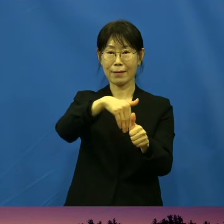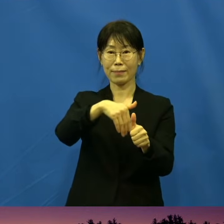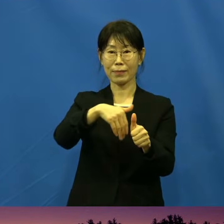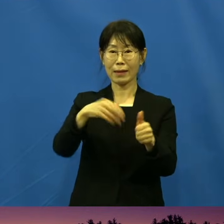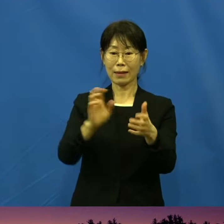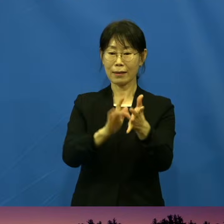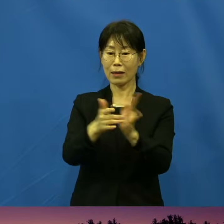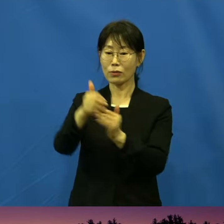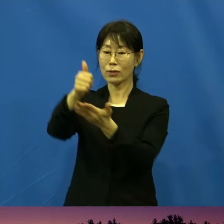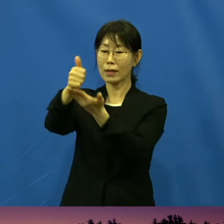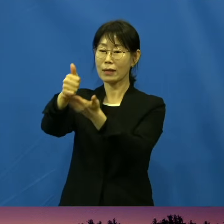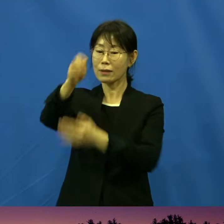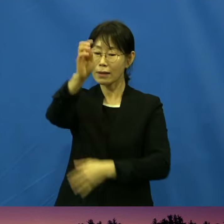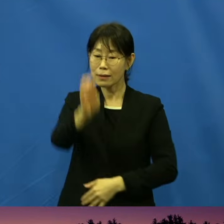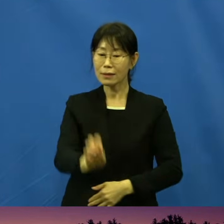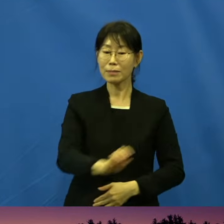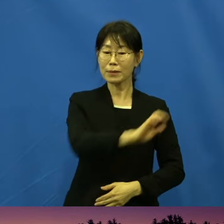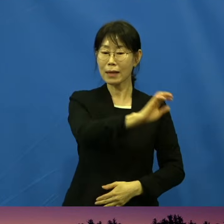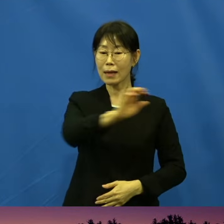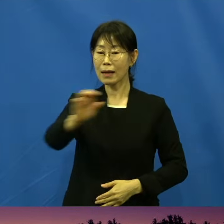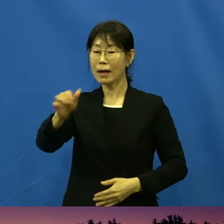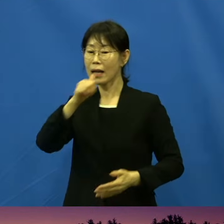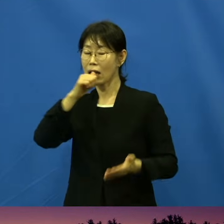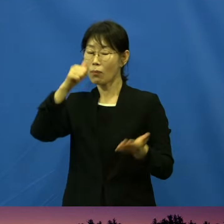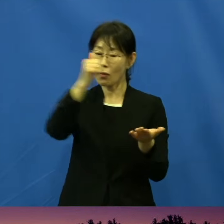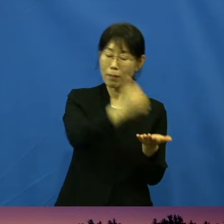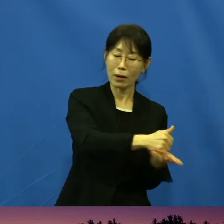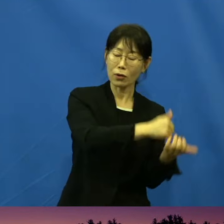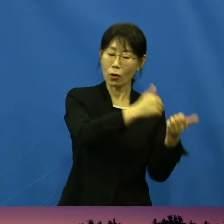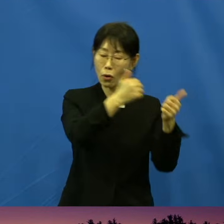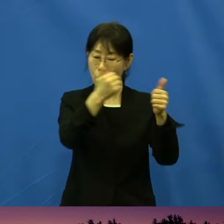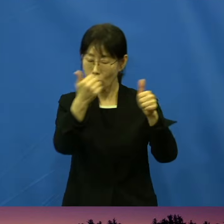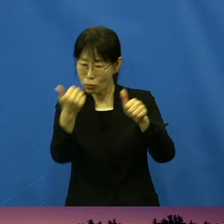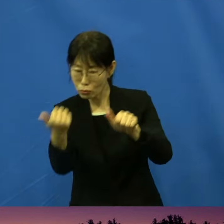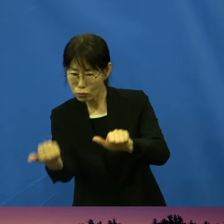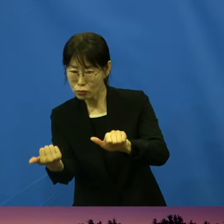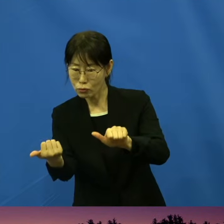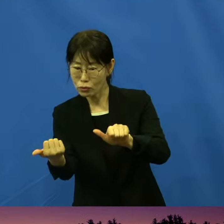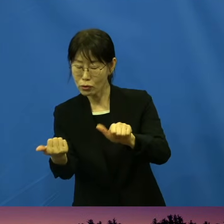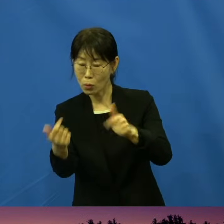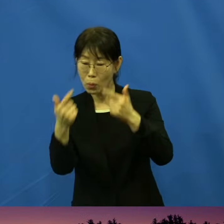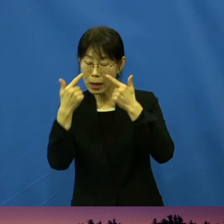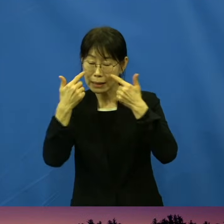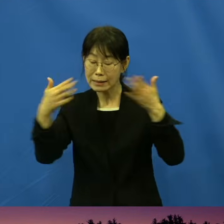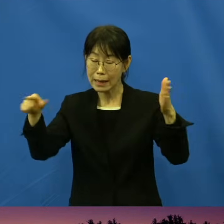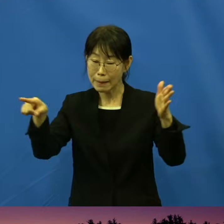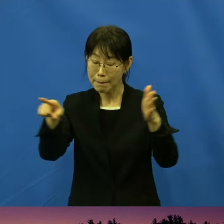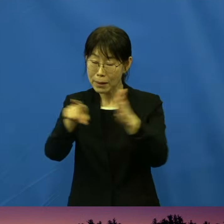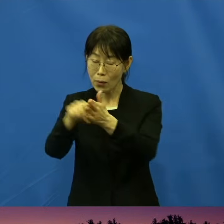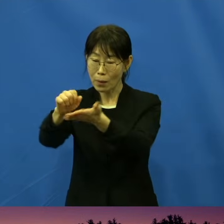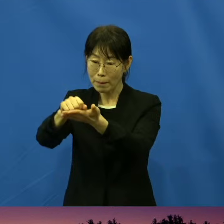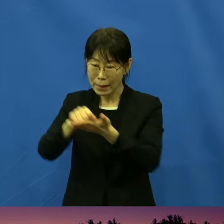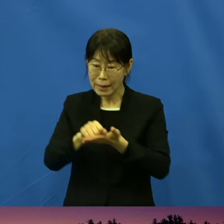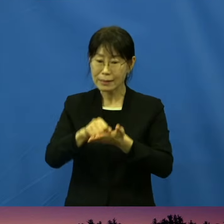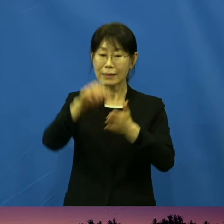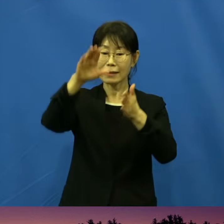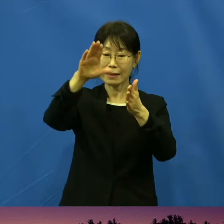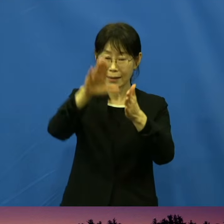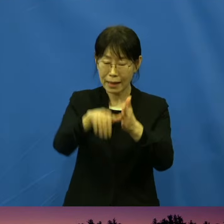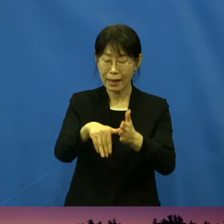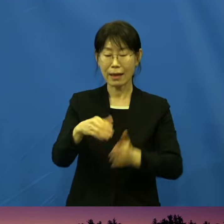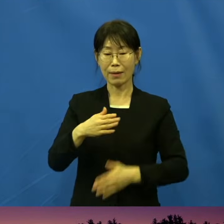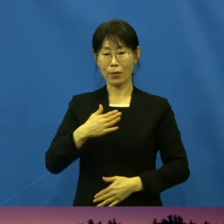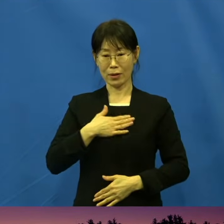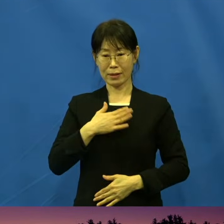나를 위해 죽으신 사건을 믿고 받아들일 때예요. 그리스도가 죽으신 순간 나도 동일하게